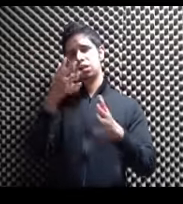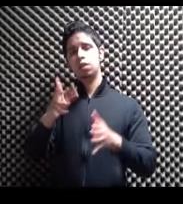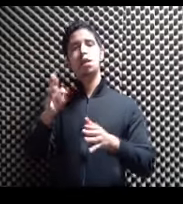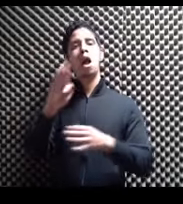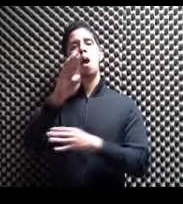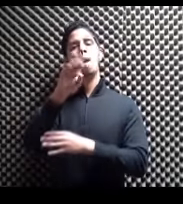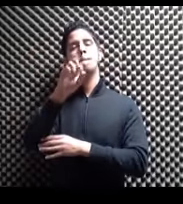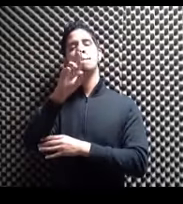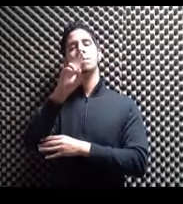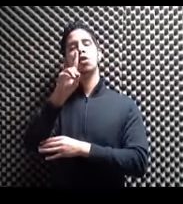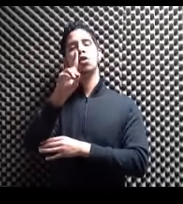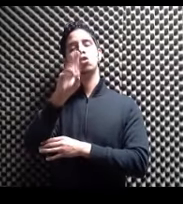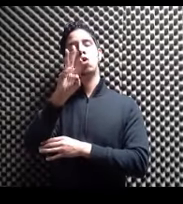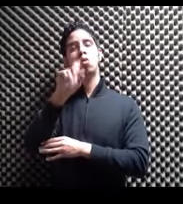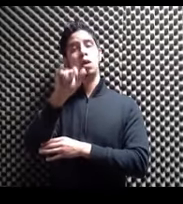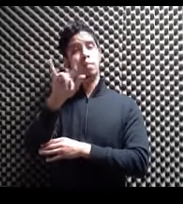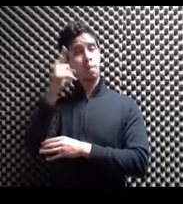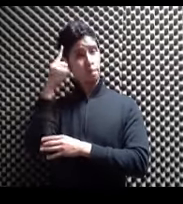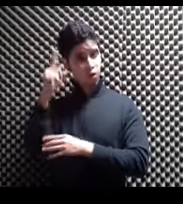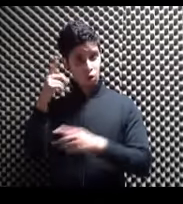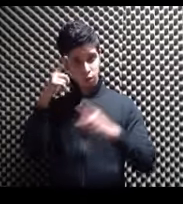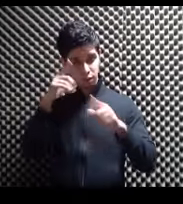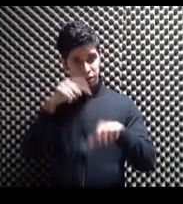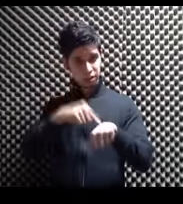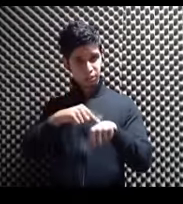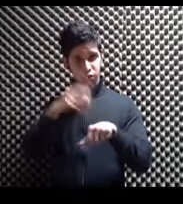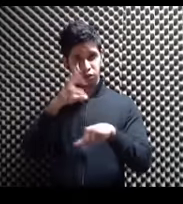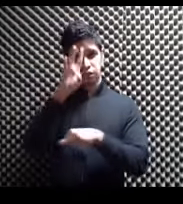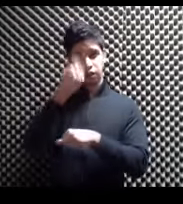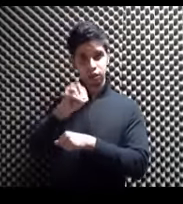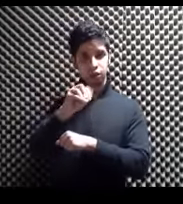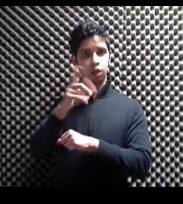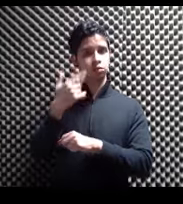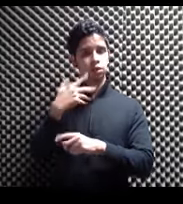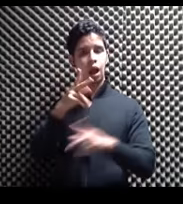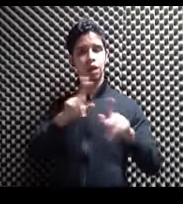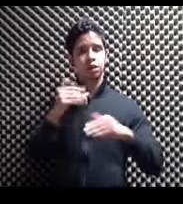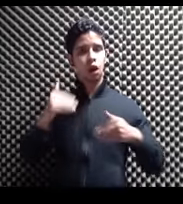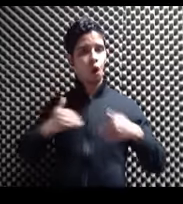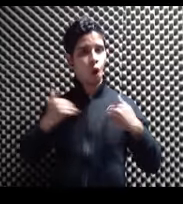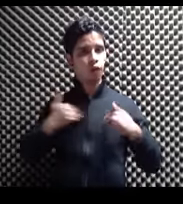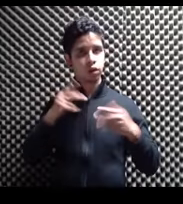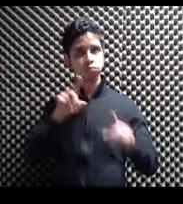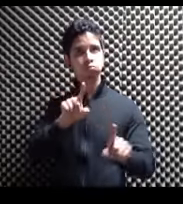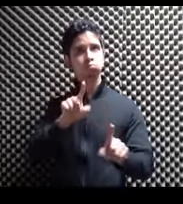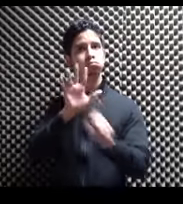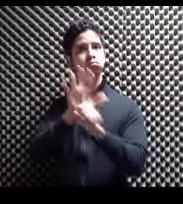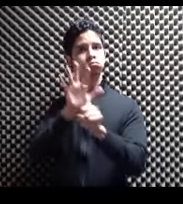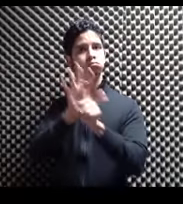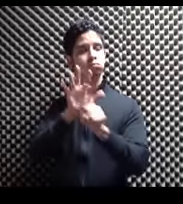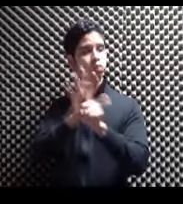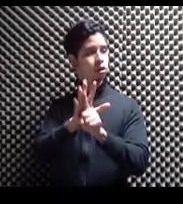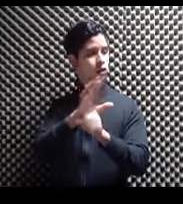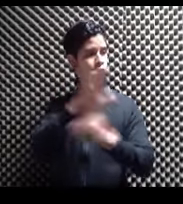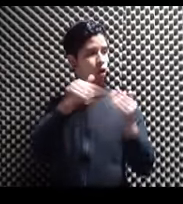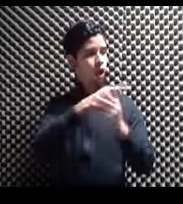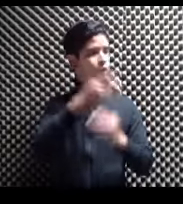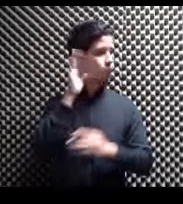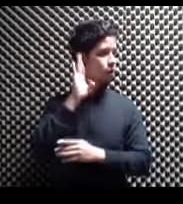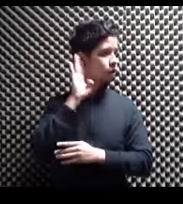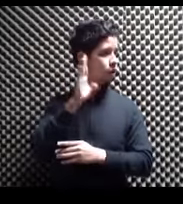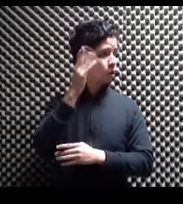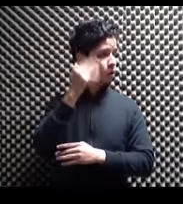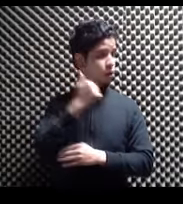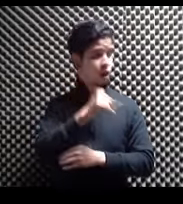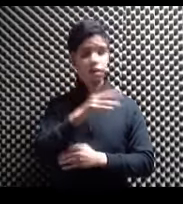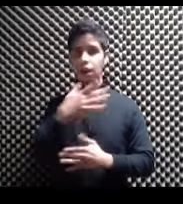70 capturó a la juventud después de Way We Were. Y todos estos perros que trajo ahí, porque Barbara Streisand era amante de los perros en ese